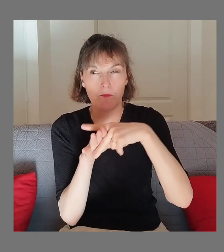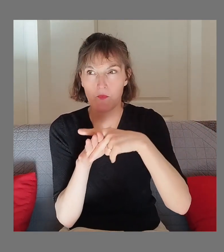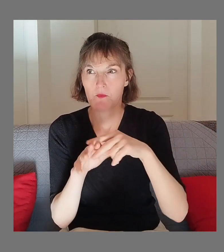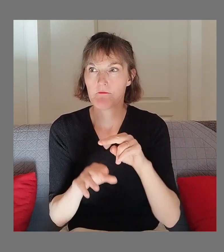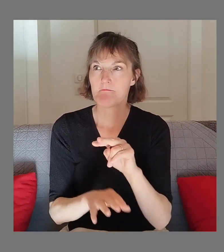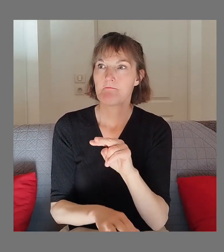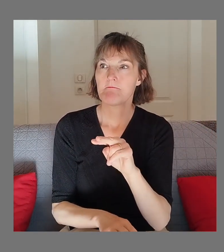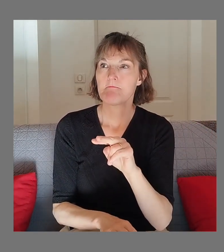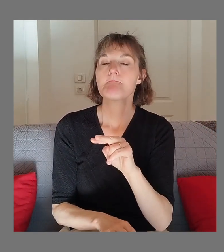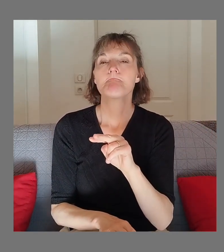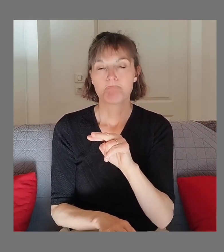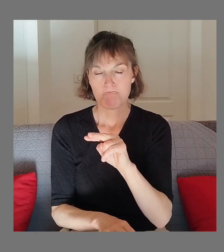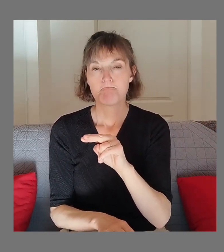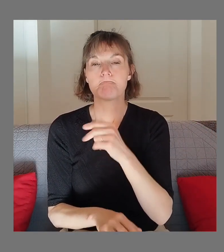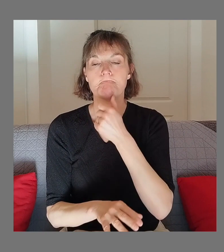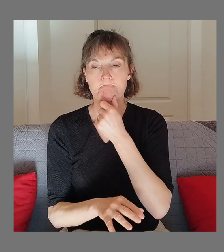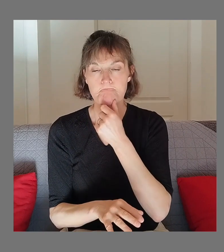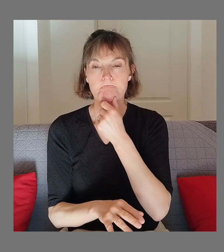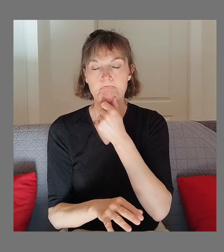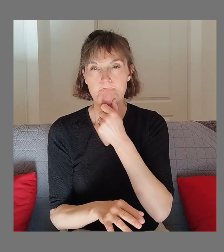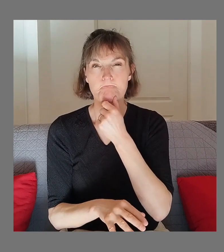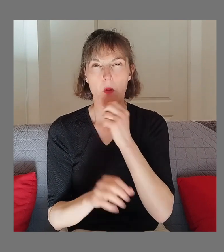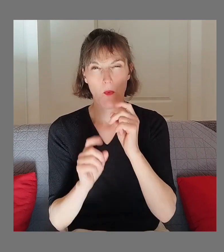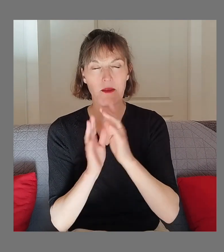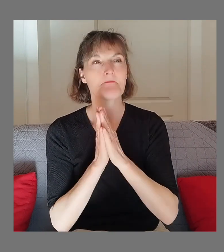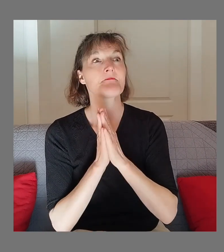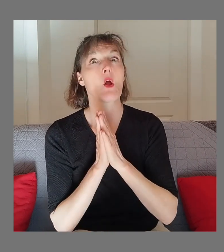fait appel à sœur Marguerite.